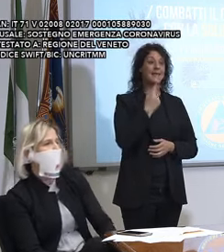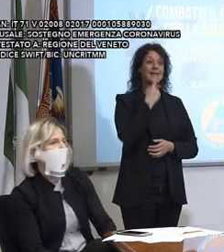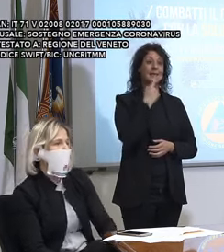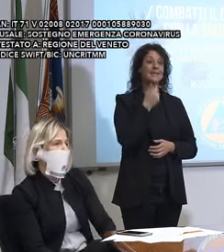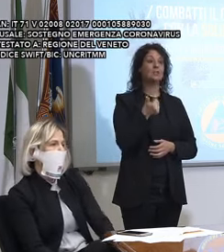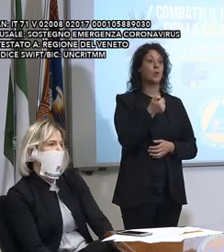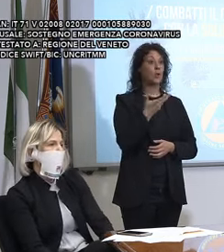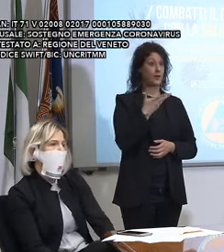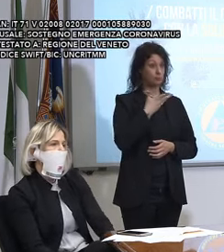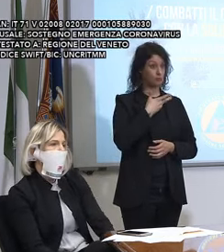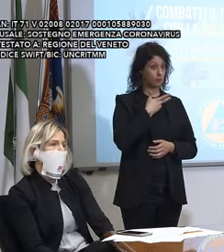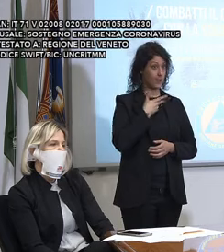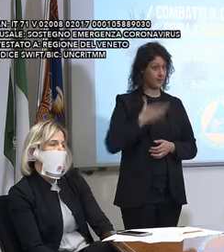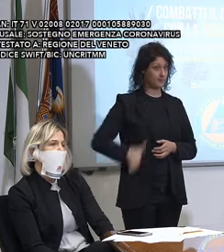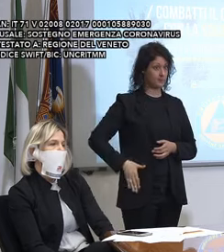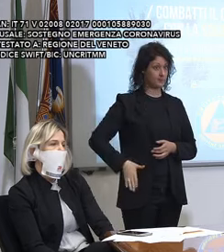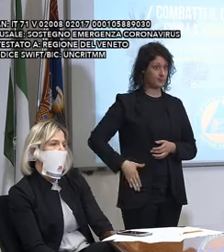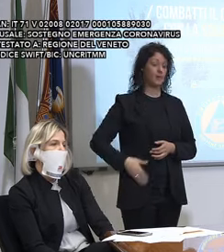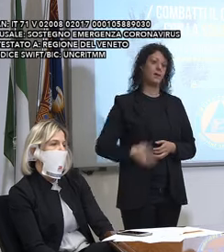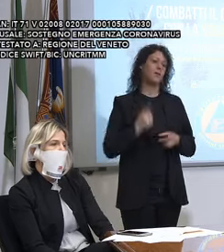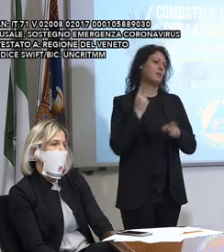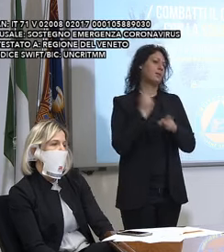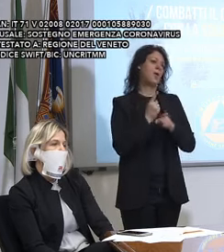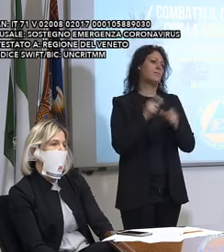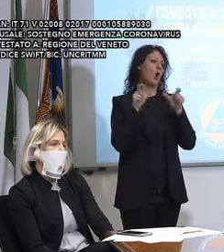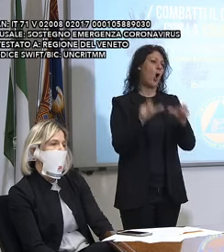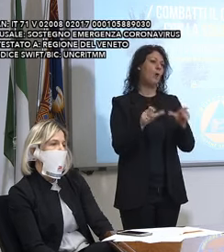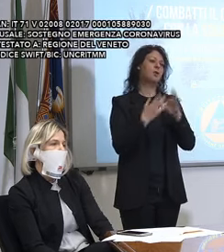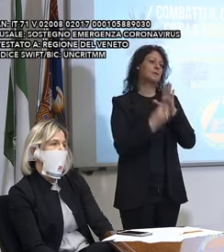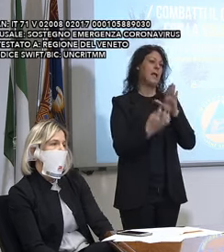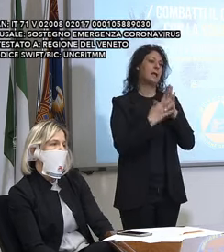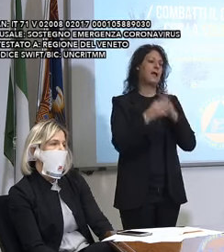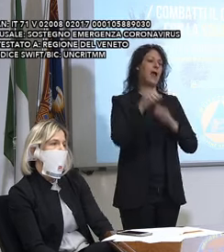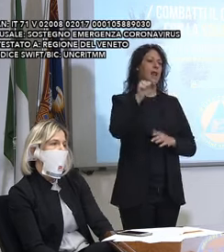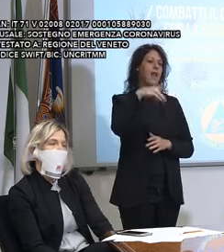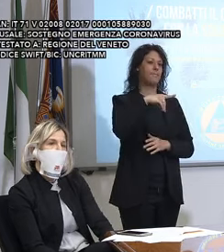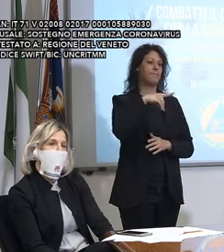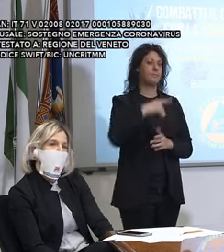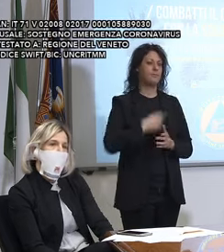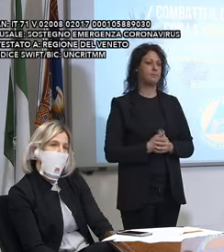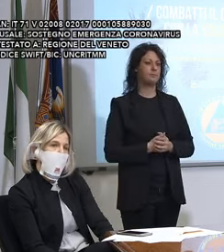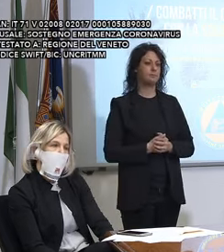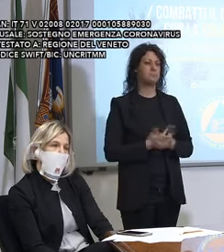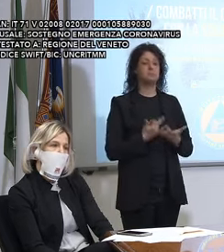ha un device in tasca, deve essere obbligatorio scaricarsela. Cioè non